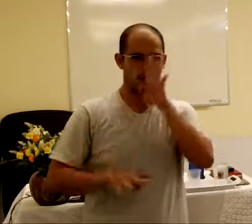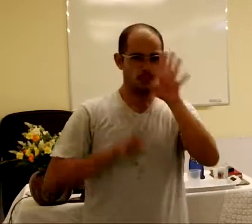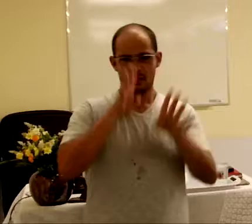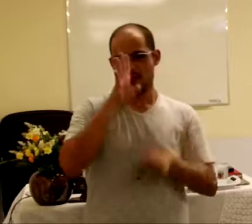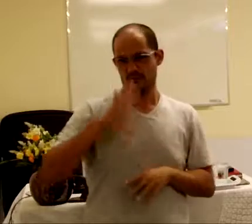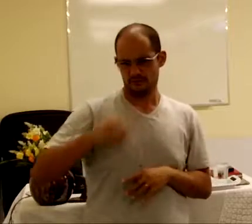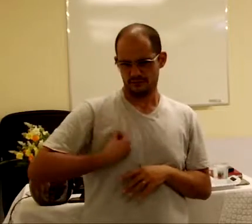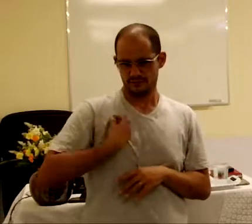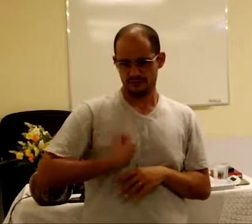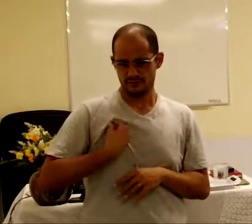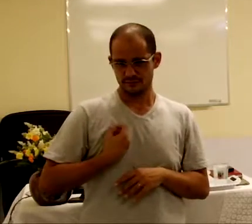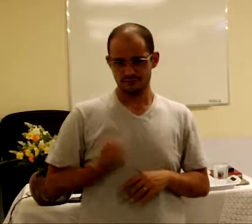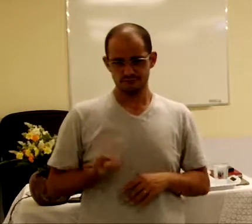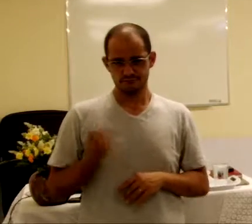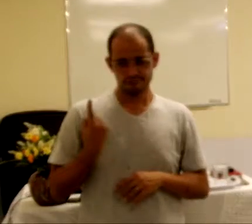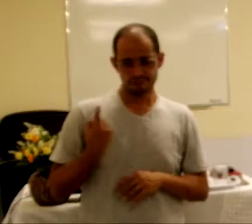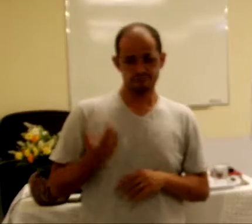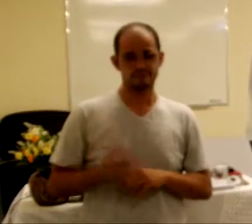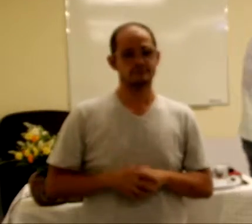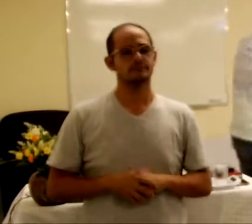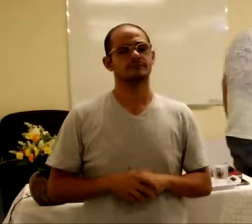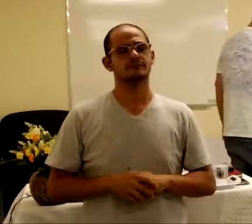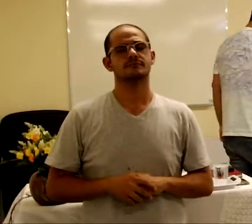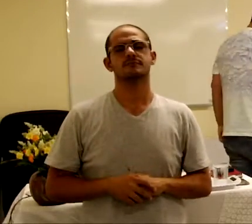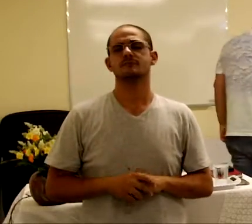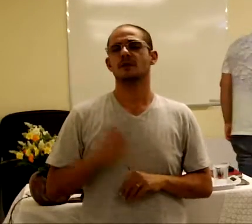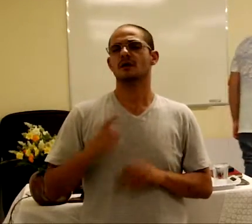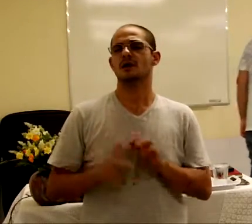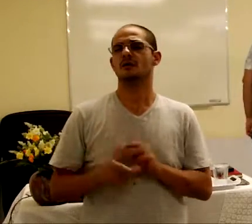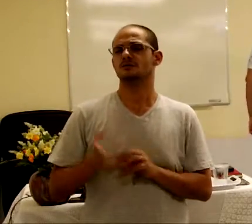O acaso. Uma vez perguntaram para